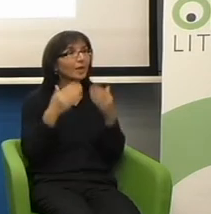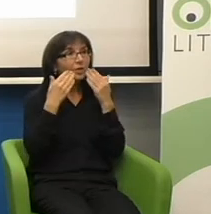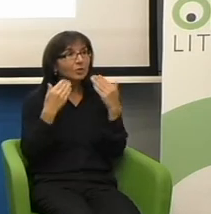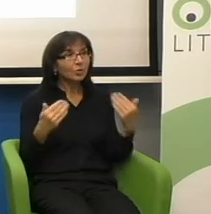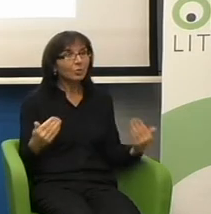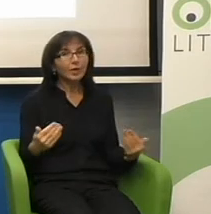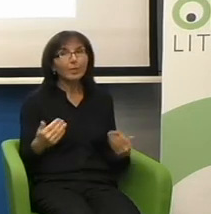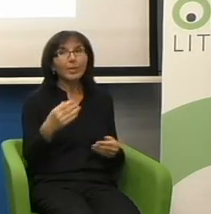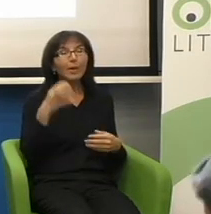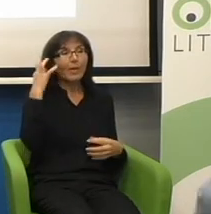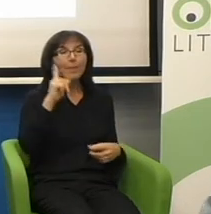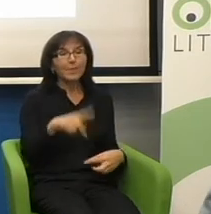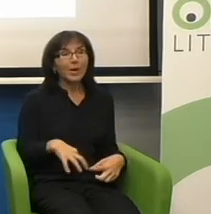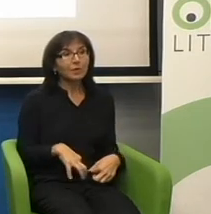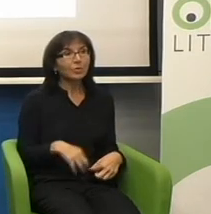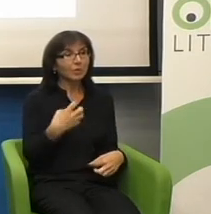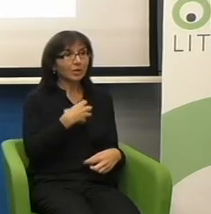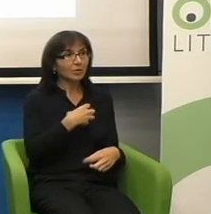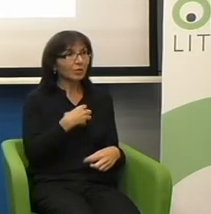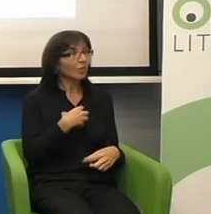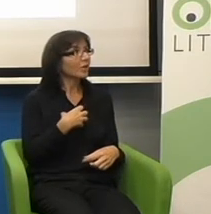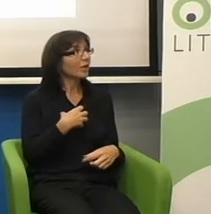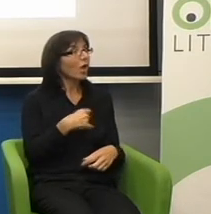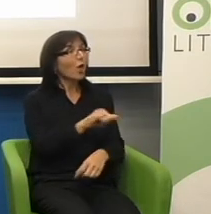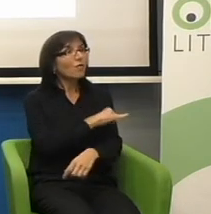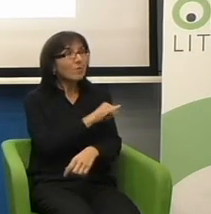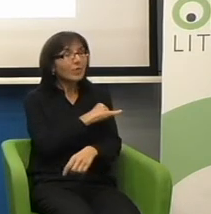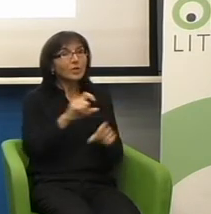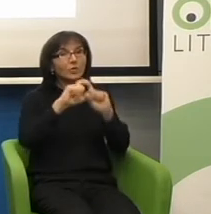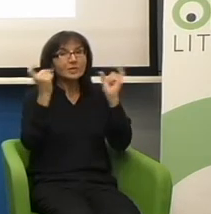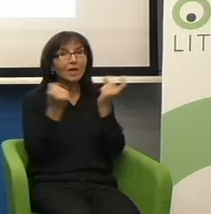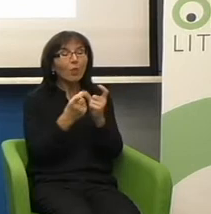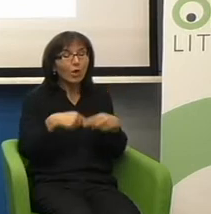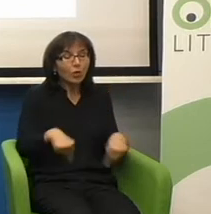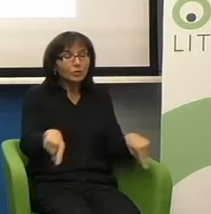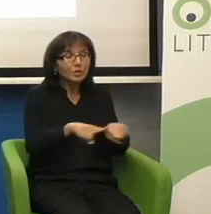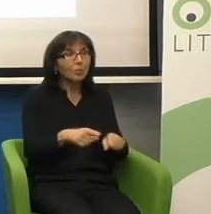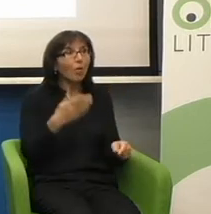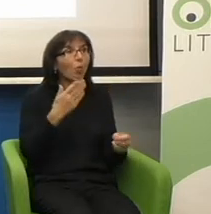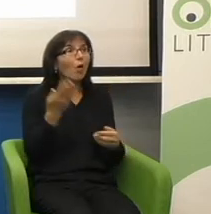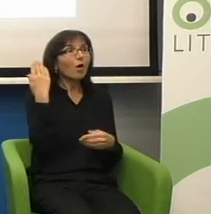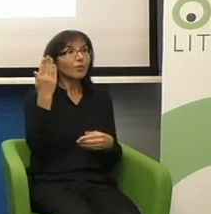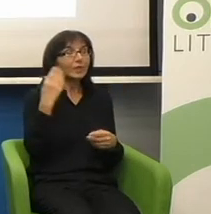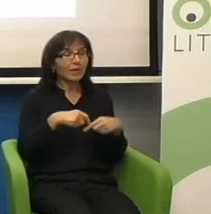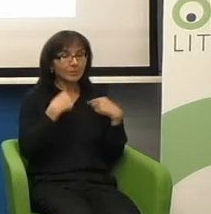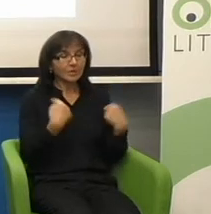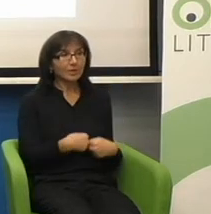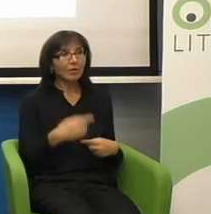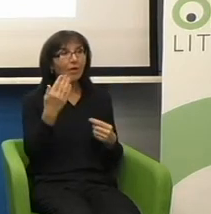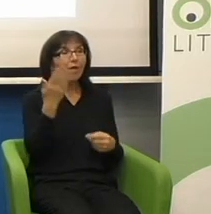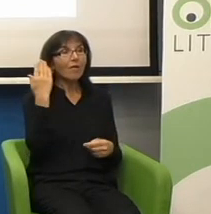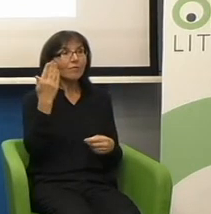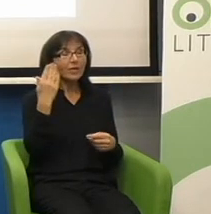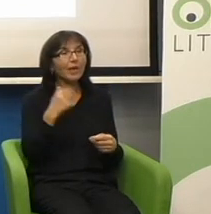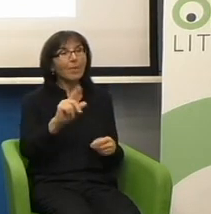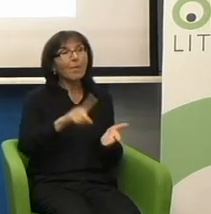Dziękujemy panu dyrektorowi. Ja w imieniu całego zespołu też witam państwa serdecznie i witam naszych pierwszych gości.